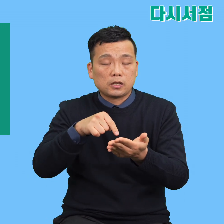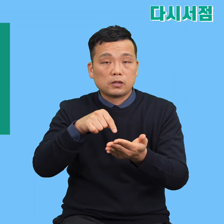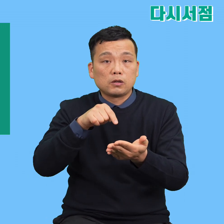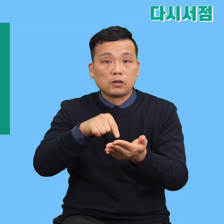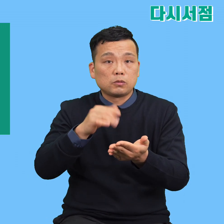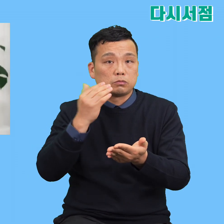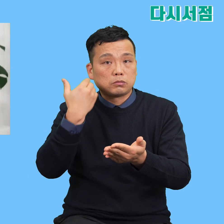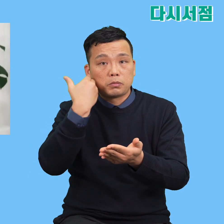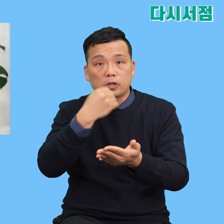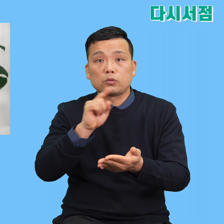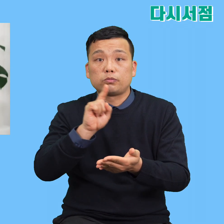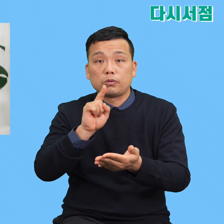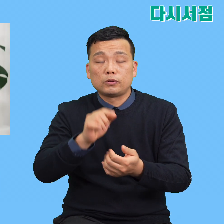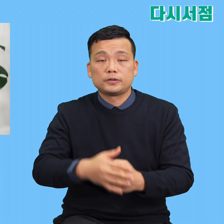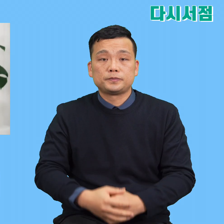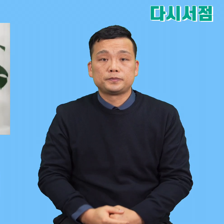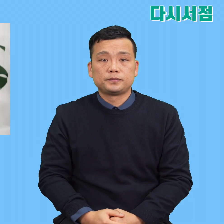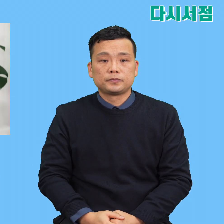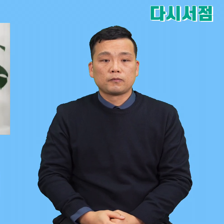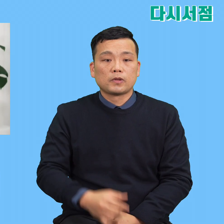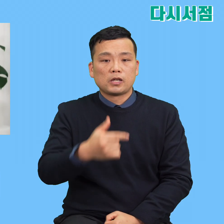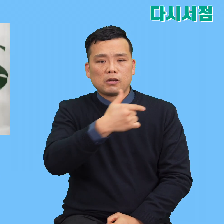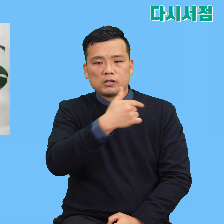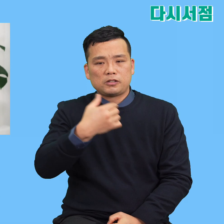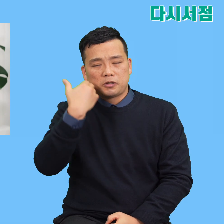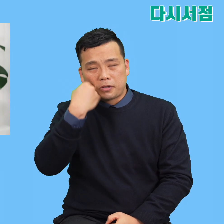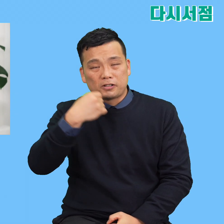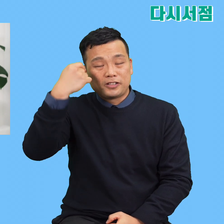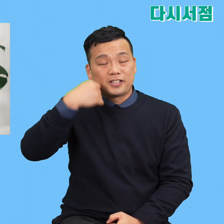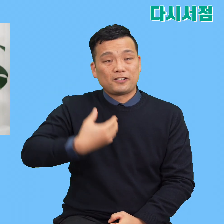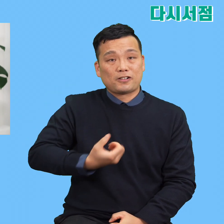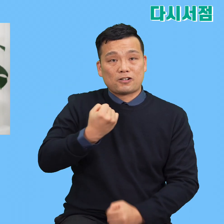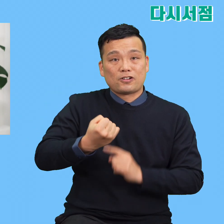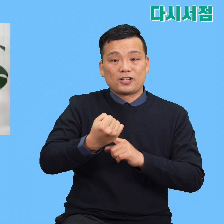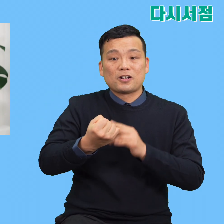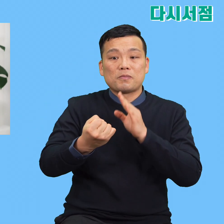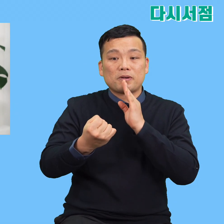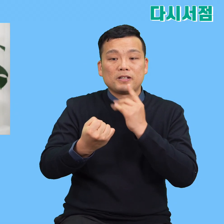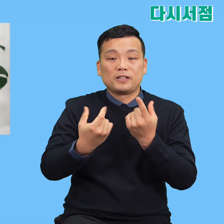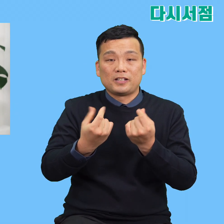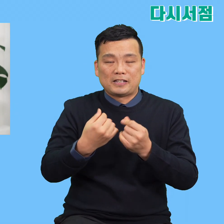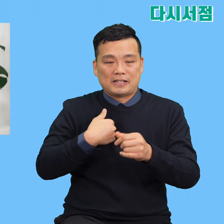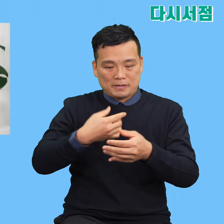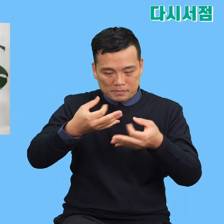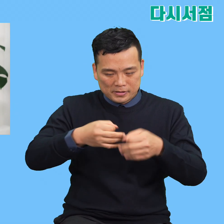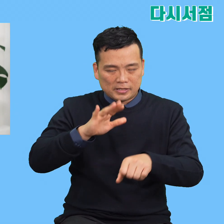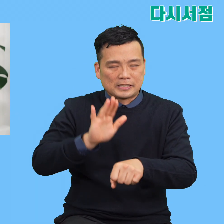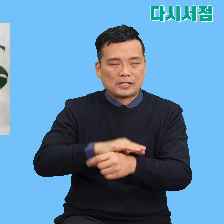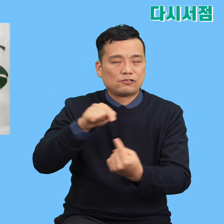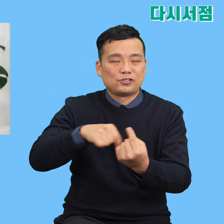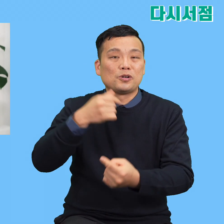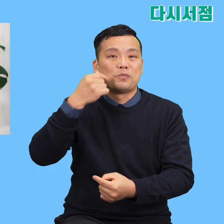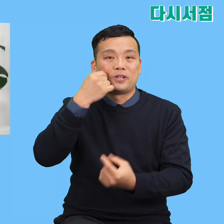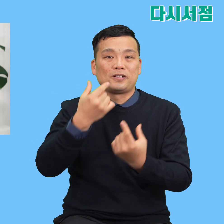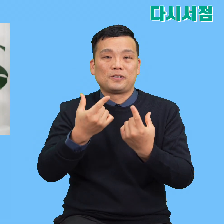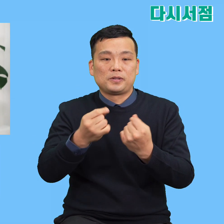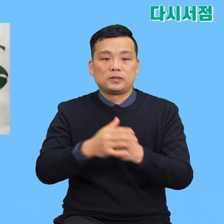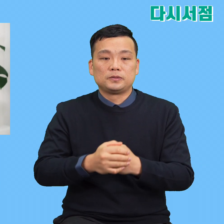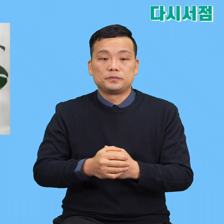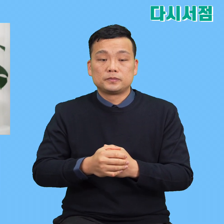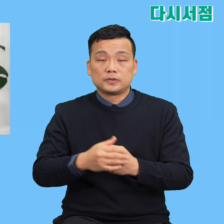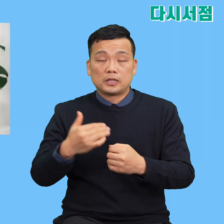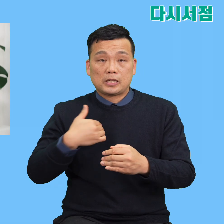같아요. 너무 큰 매력을 느끼는데 제가 잘 못할 뿐 제가 제작팀들이 대략 한